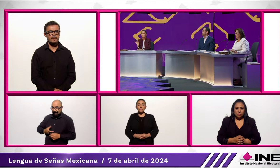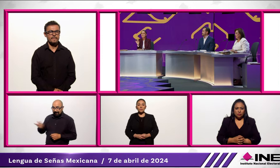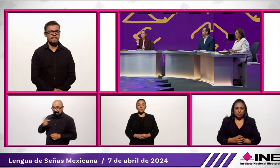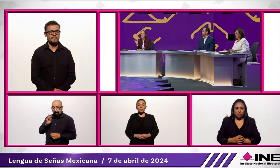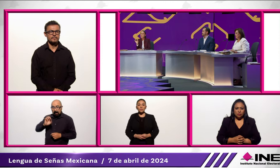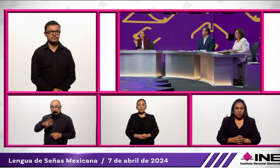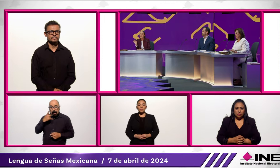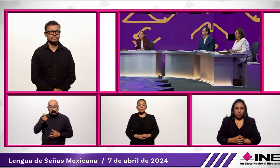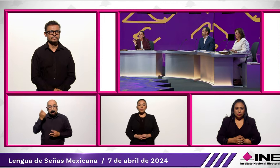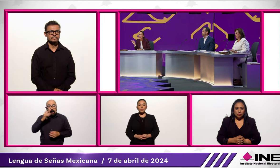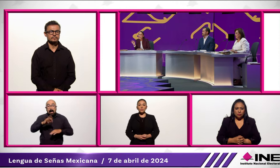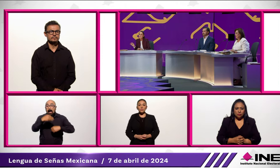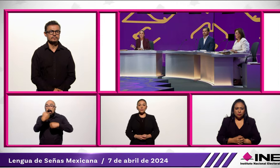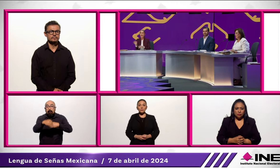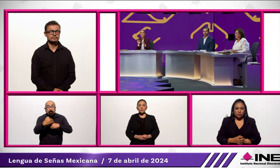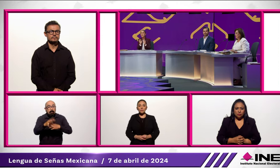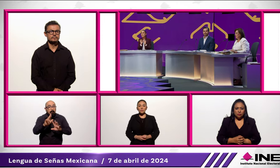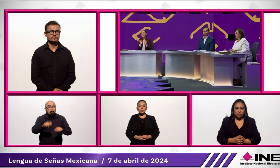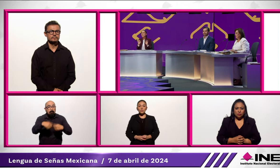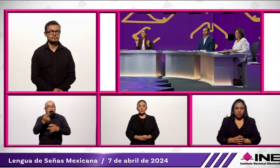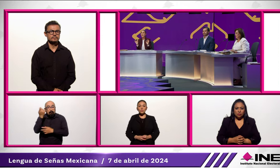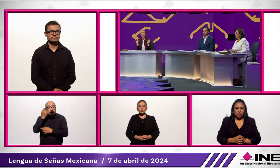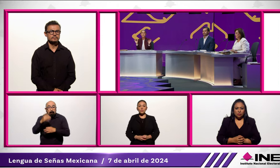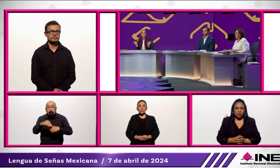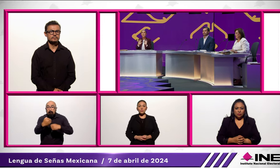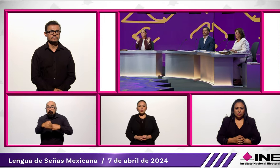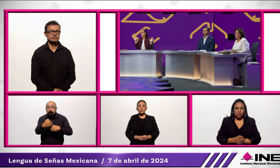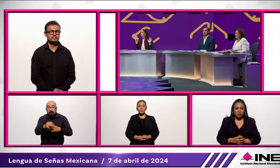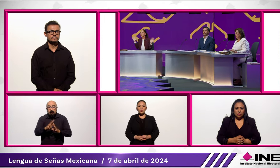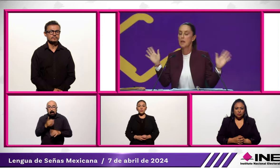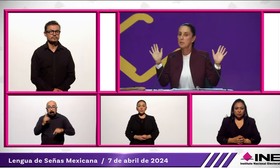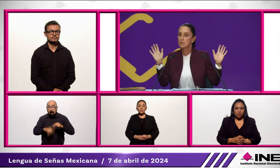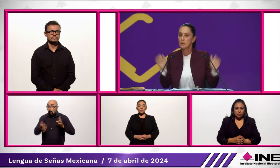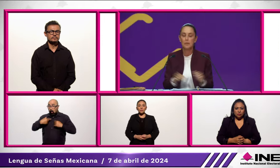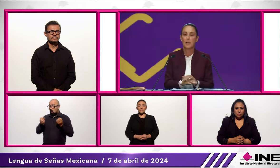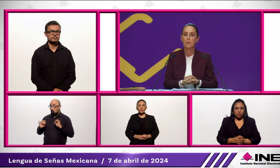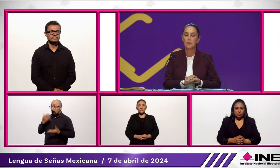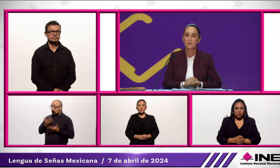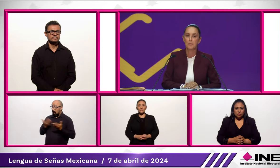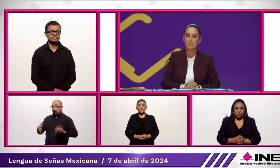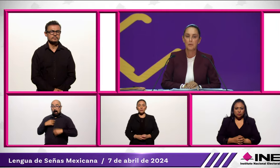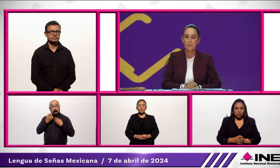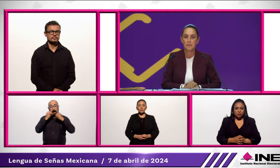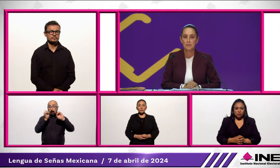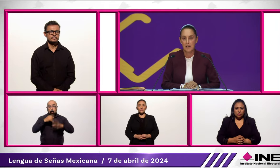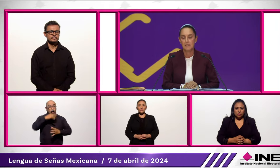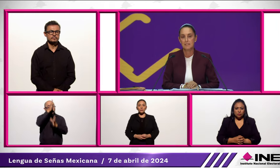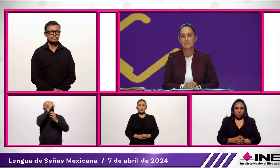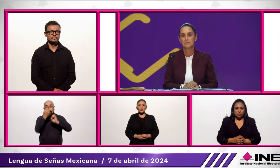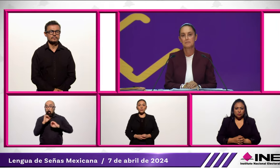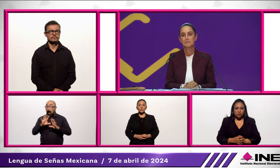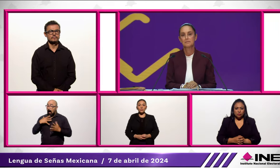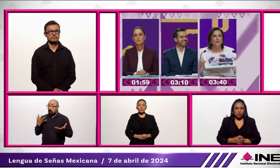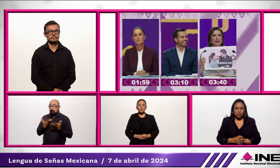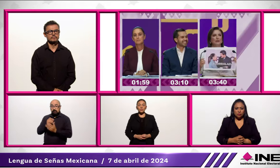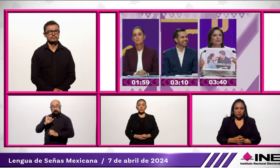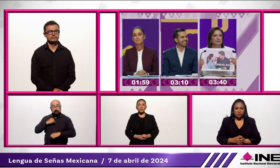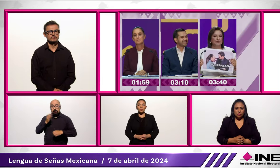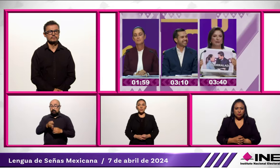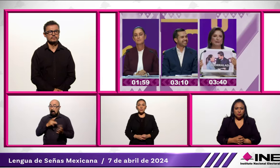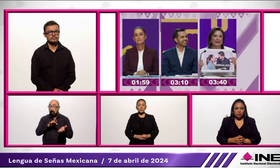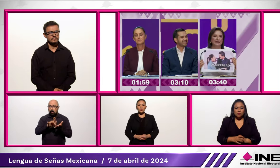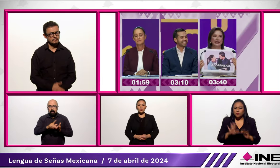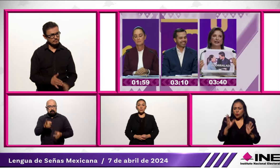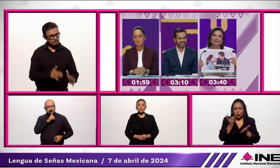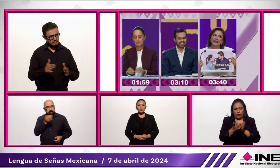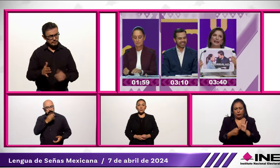sociales deben ser temporales. Ahora se han dedicado a decir que ellos siempre estuvieron de acuerdo con los programas sociales. Candidata Xochitl.